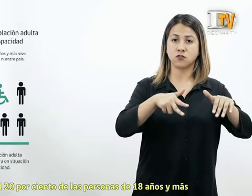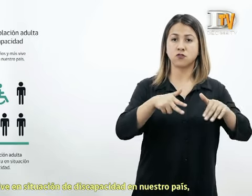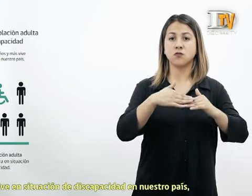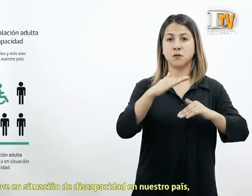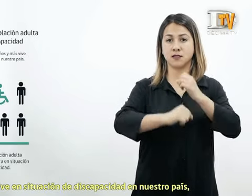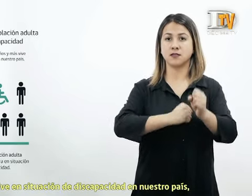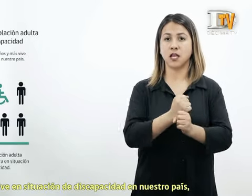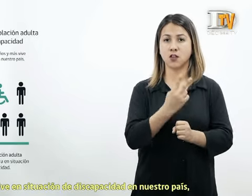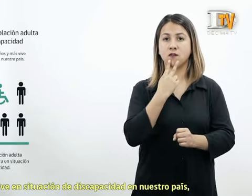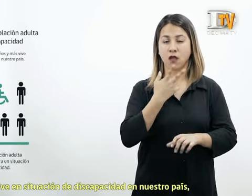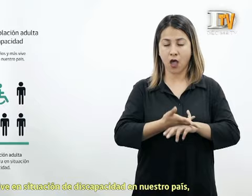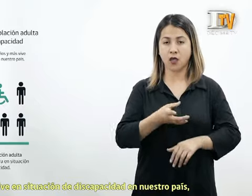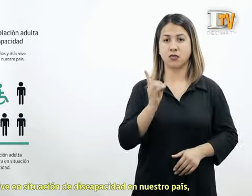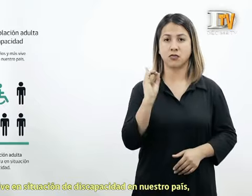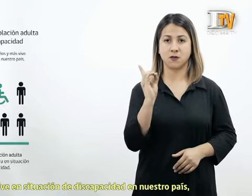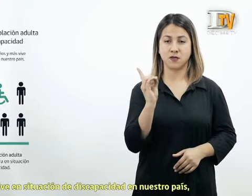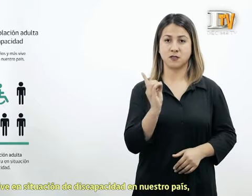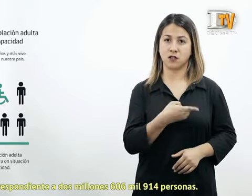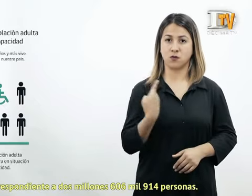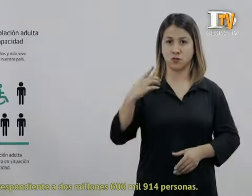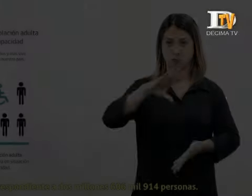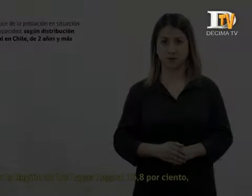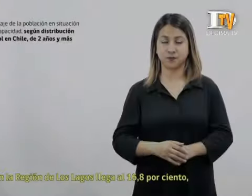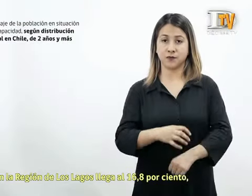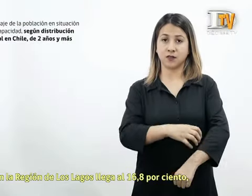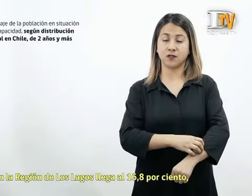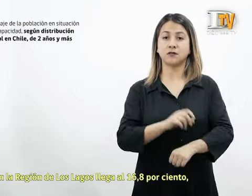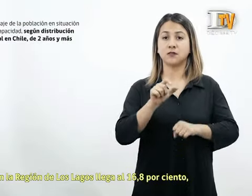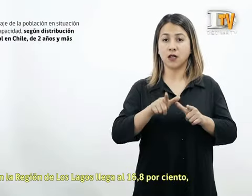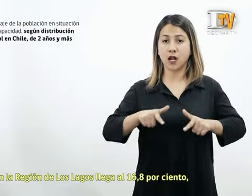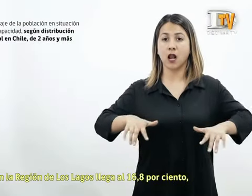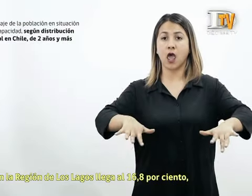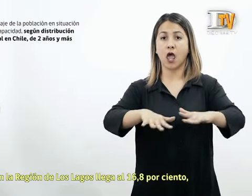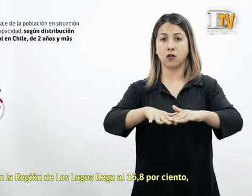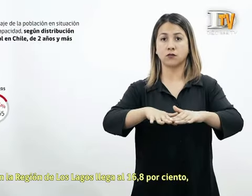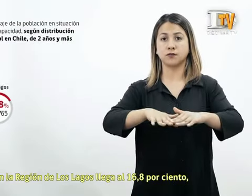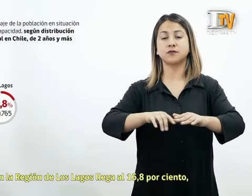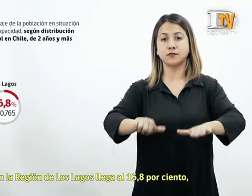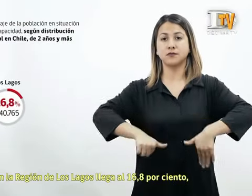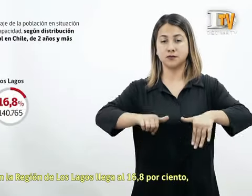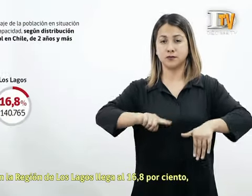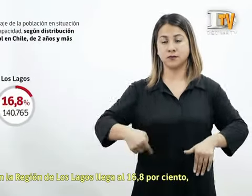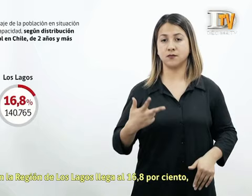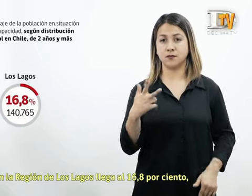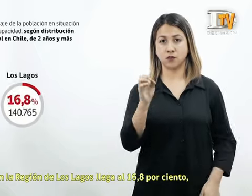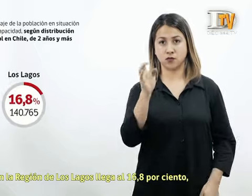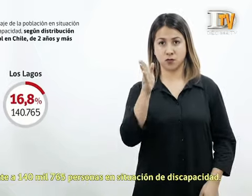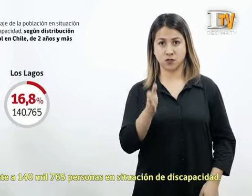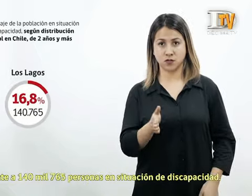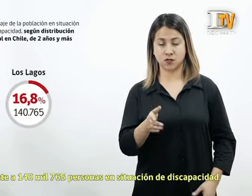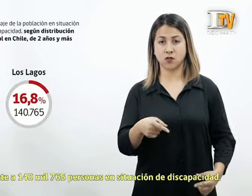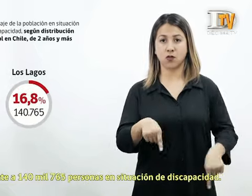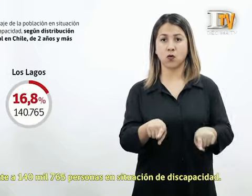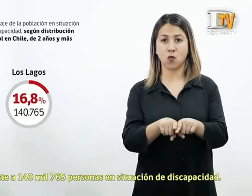EDLI 2017, que pone a disposición el Servicio Nacional de la Discapacidad SENADIS por un monto superior a los 69 millones